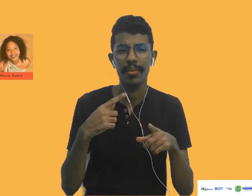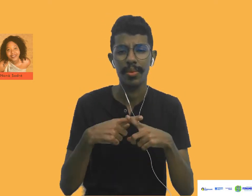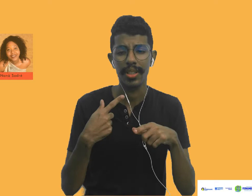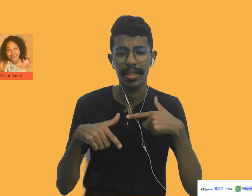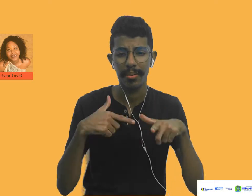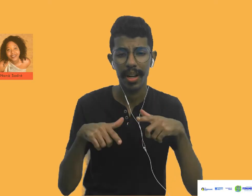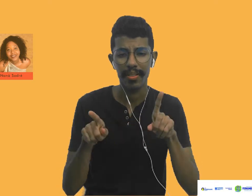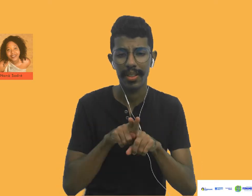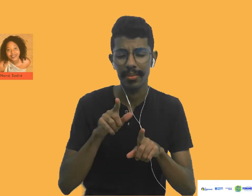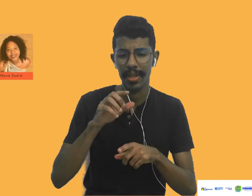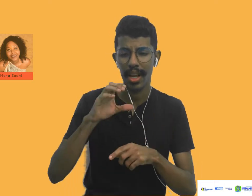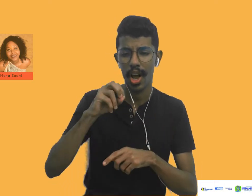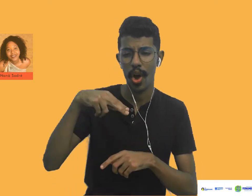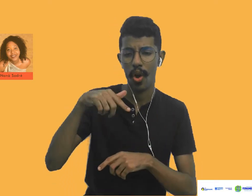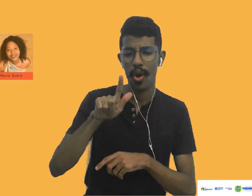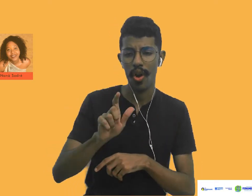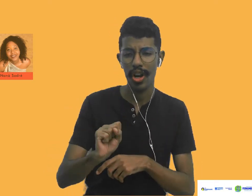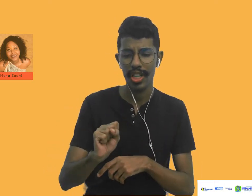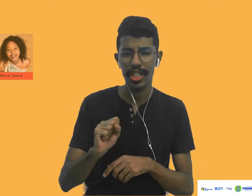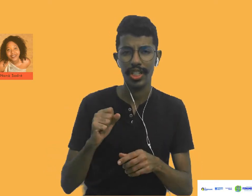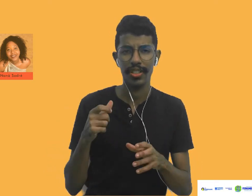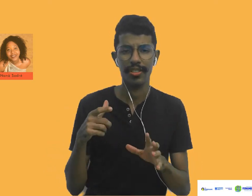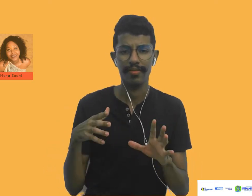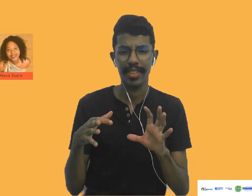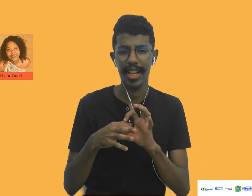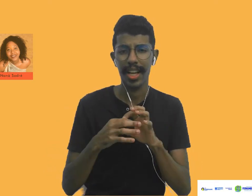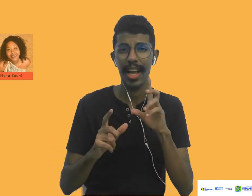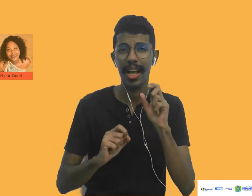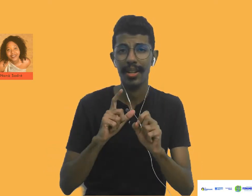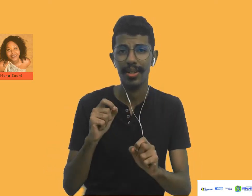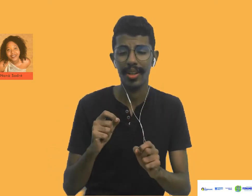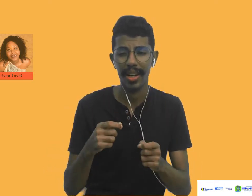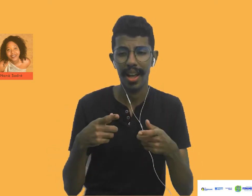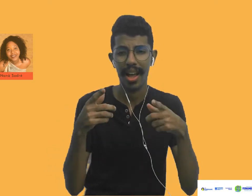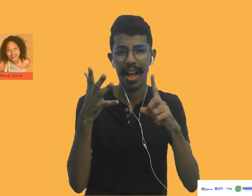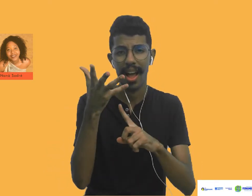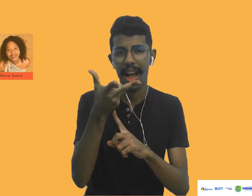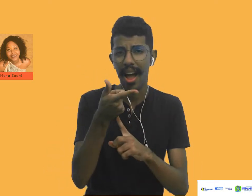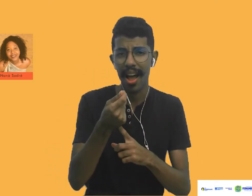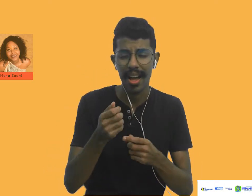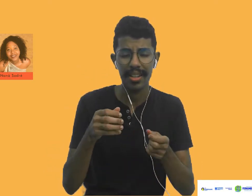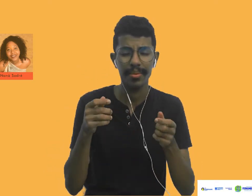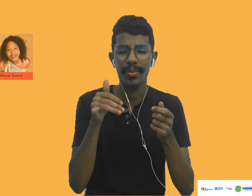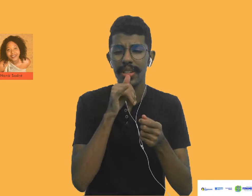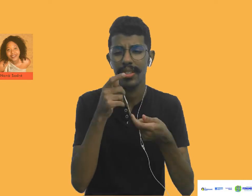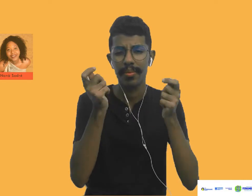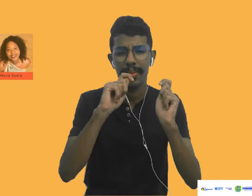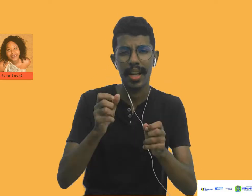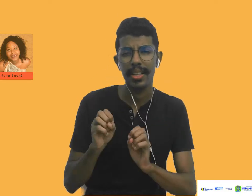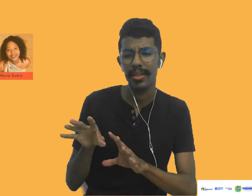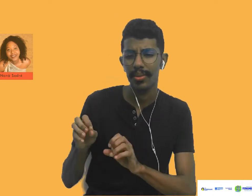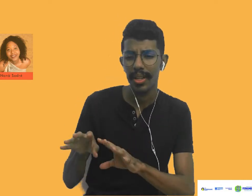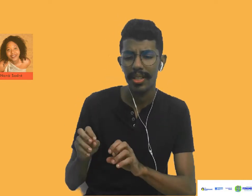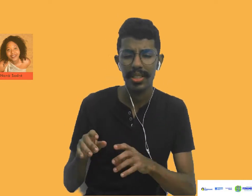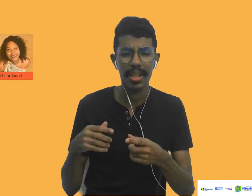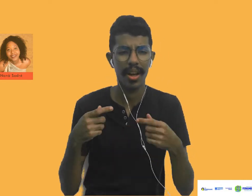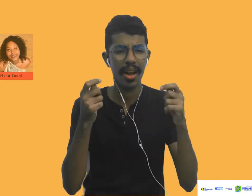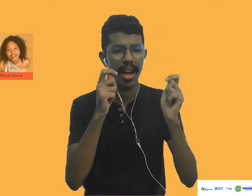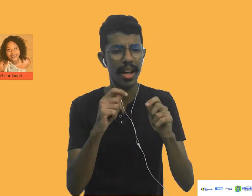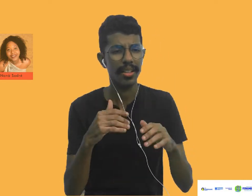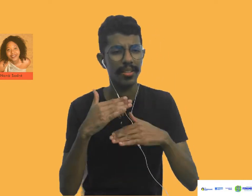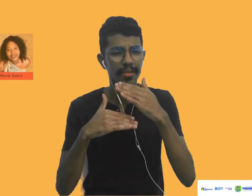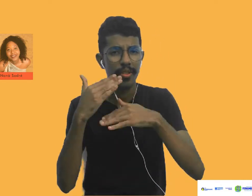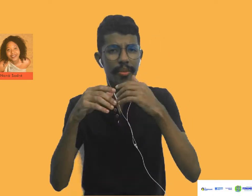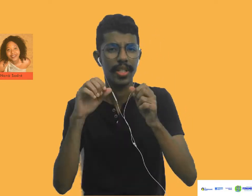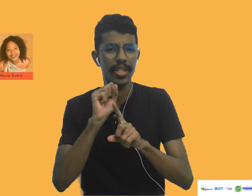trabalhava também nessas ONGs, também com viés artístico, né, da arte e educação, da formação, do